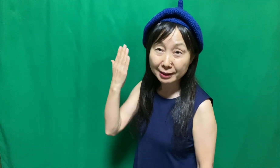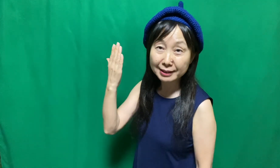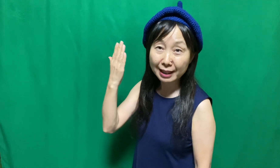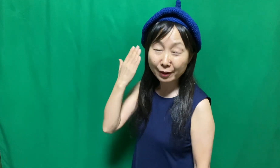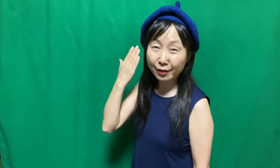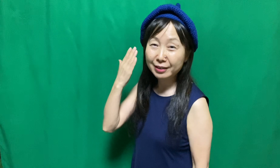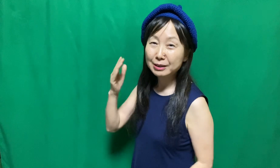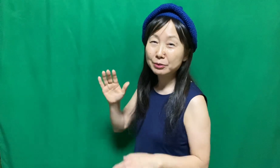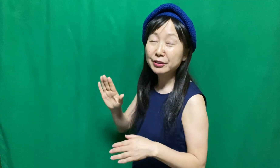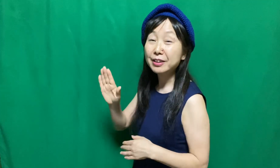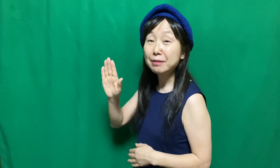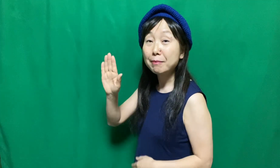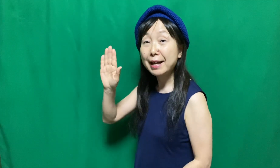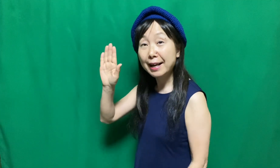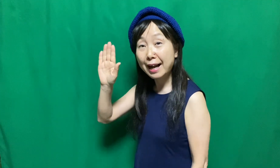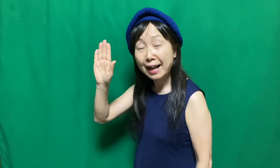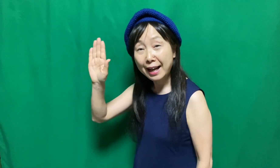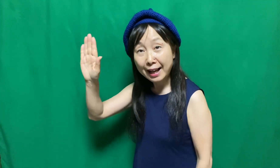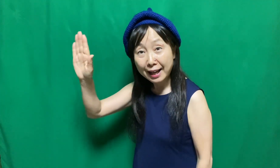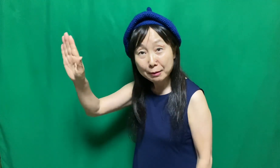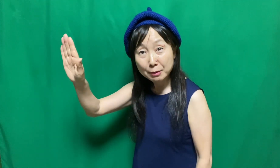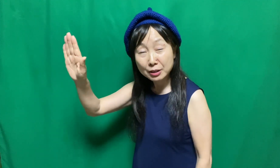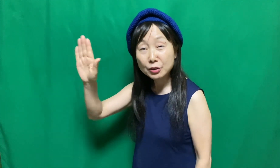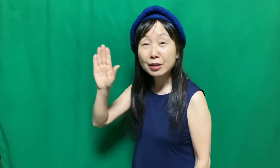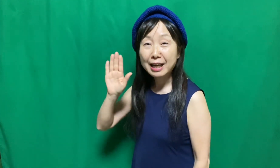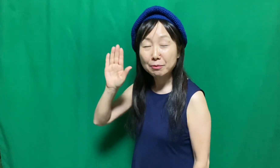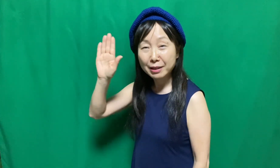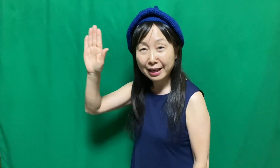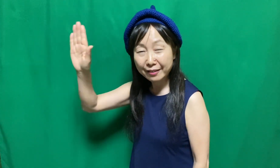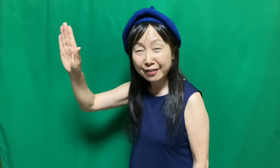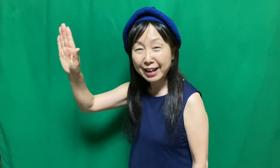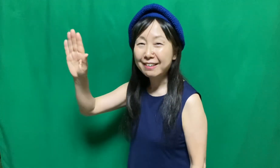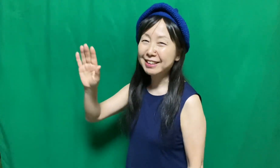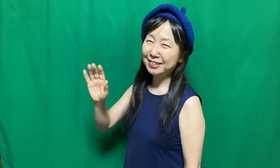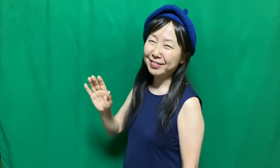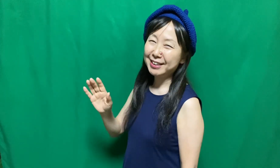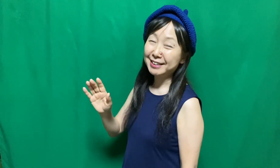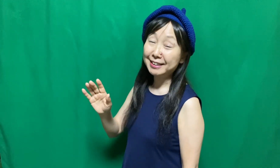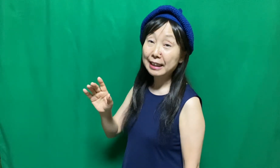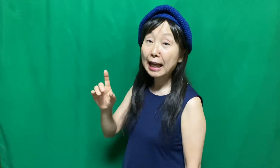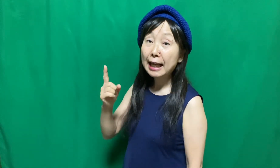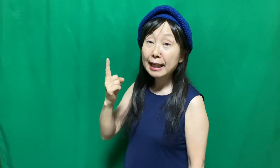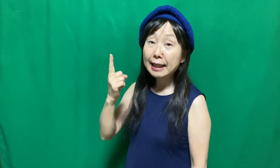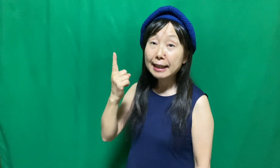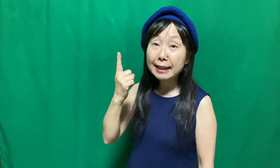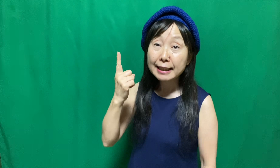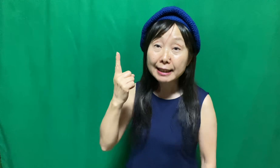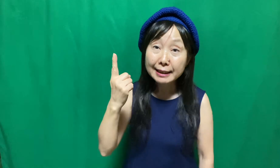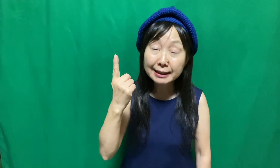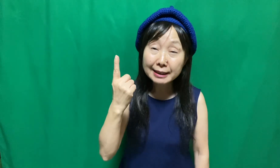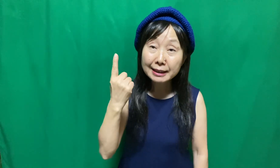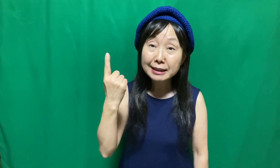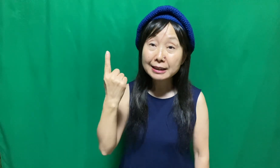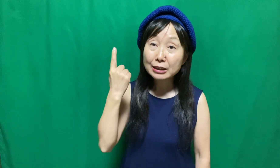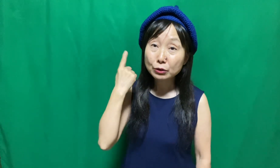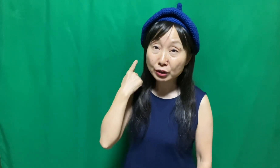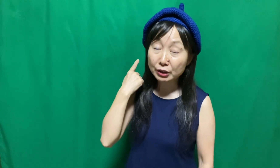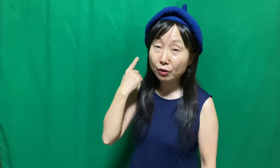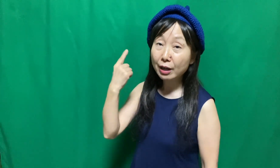過去。自分より前が将来、未来を表します。ね。一日後ろが